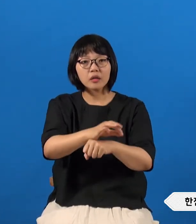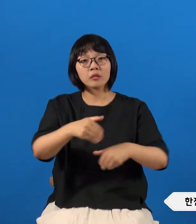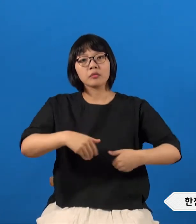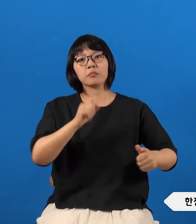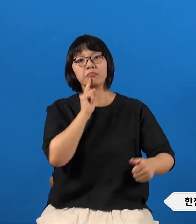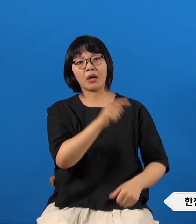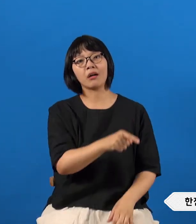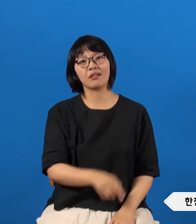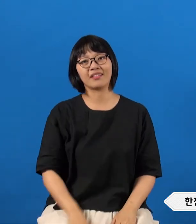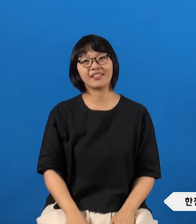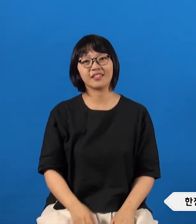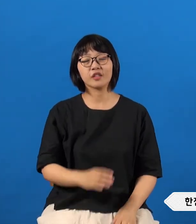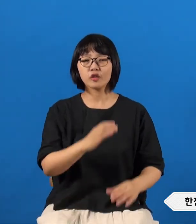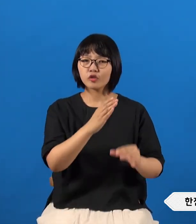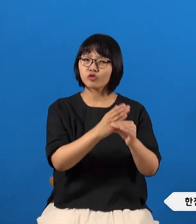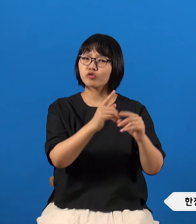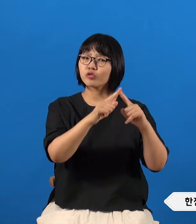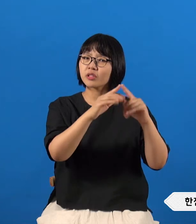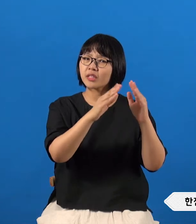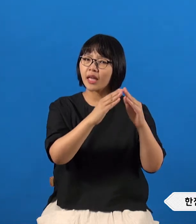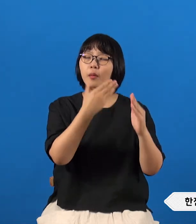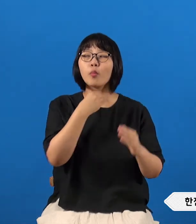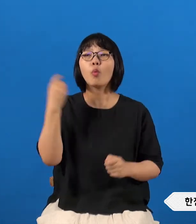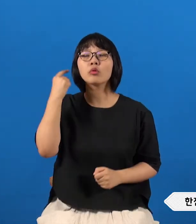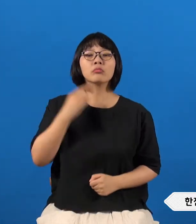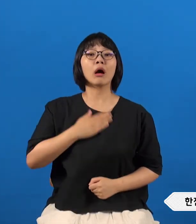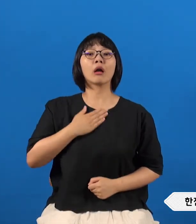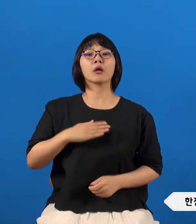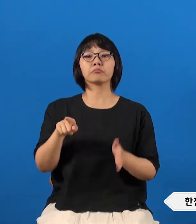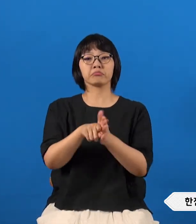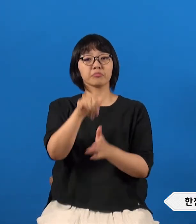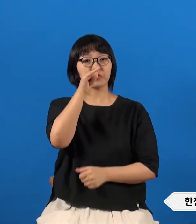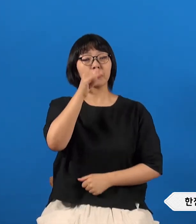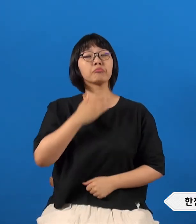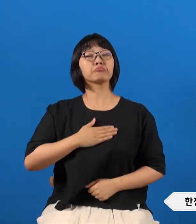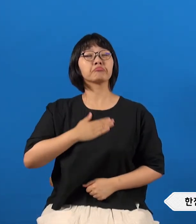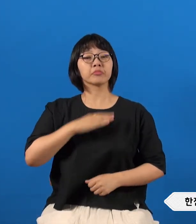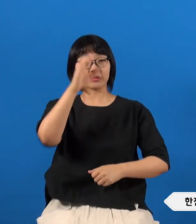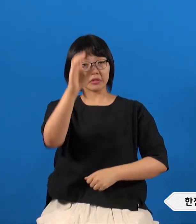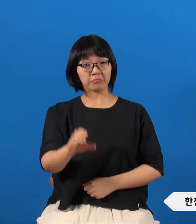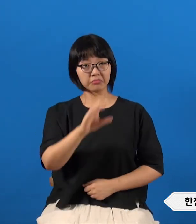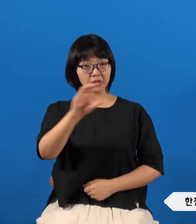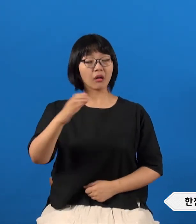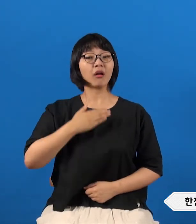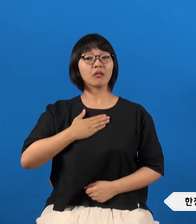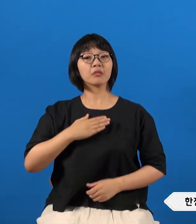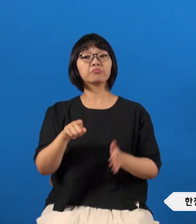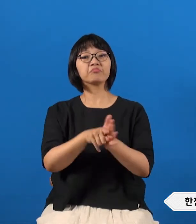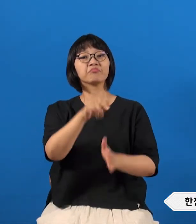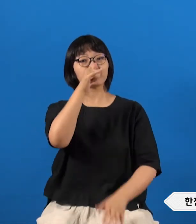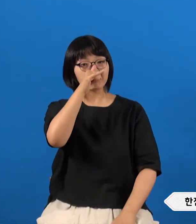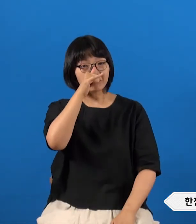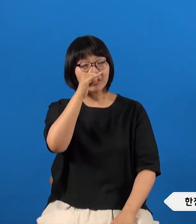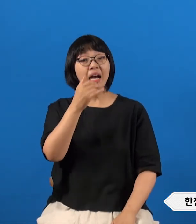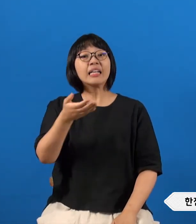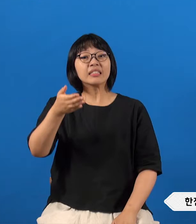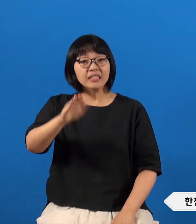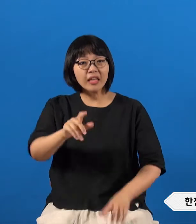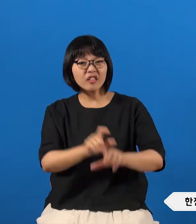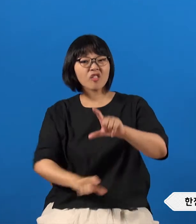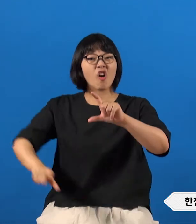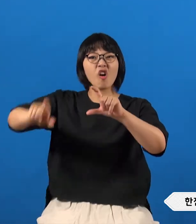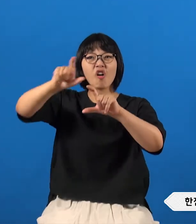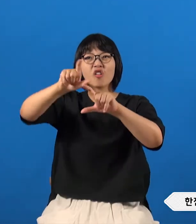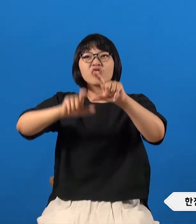중세 가톨릭 교회가 복음을 안 믿은 것은 아닙니다. 십자가를 안 믿은 것은 아닙니다. 믿는데